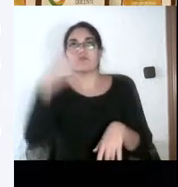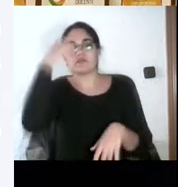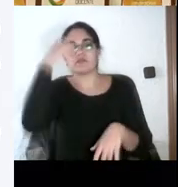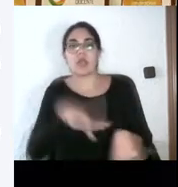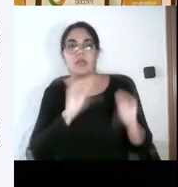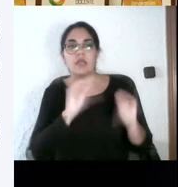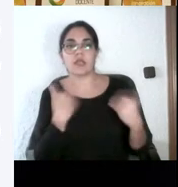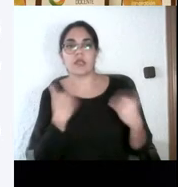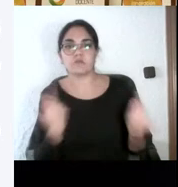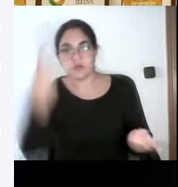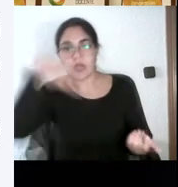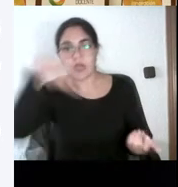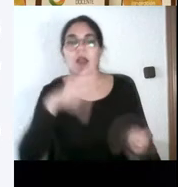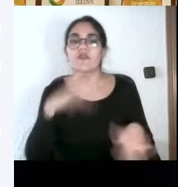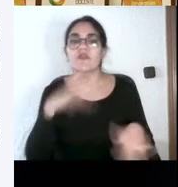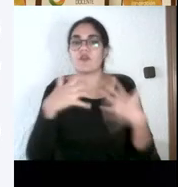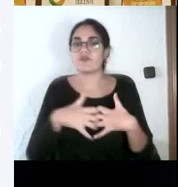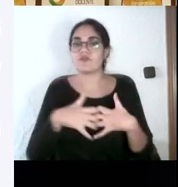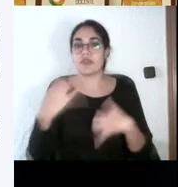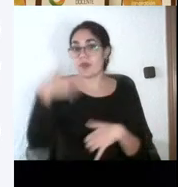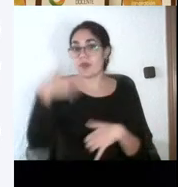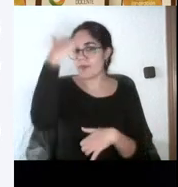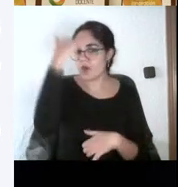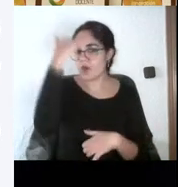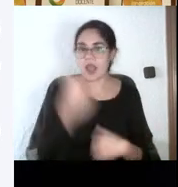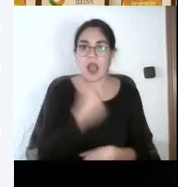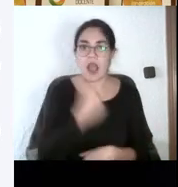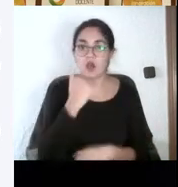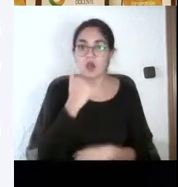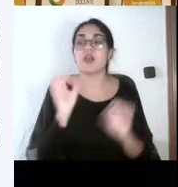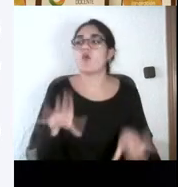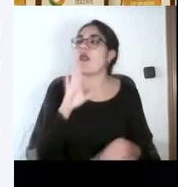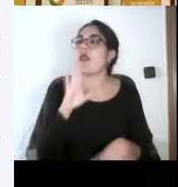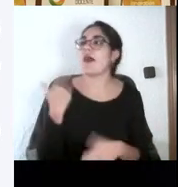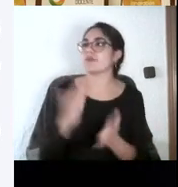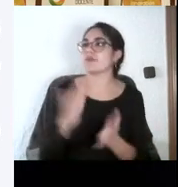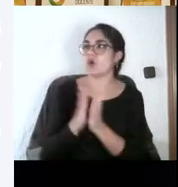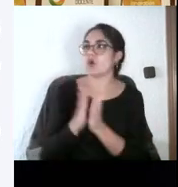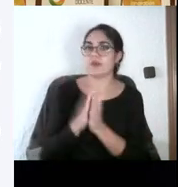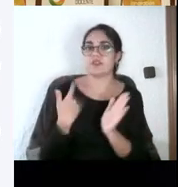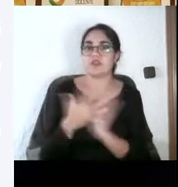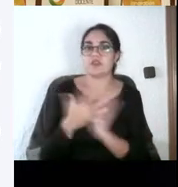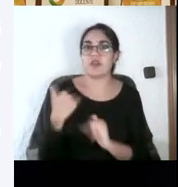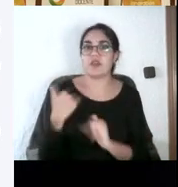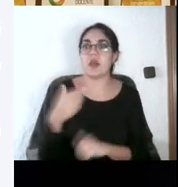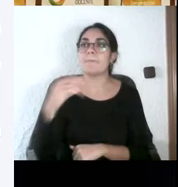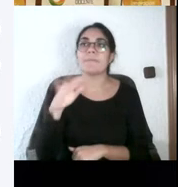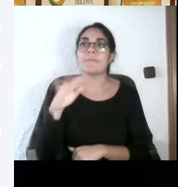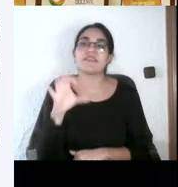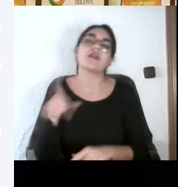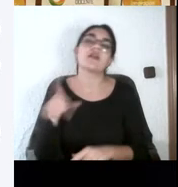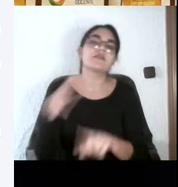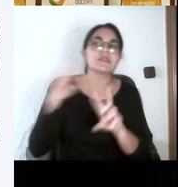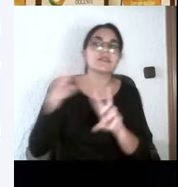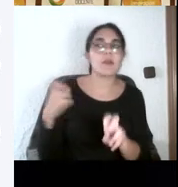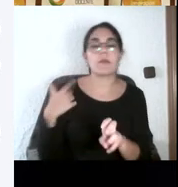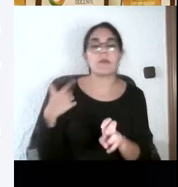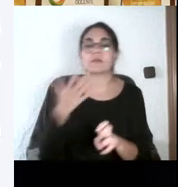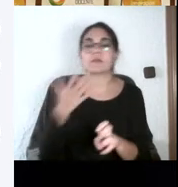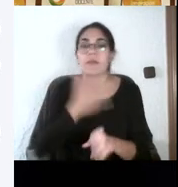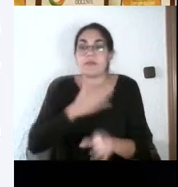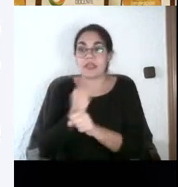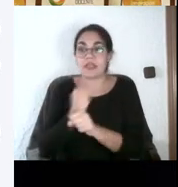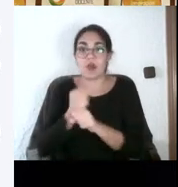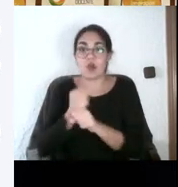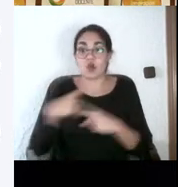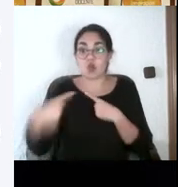que dirías que tienes cierta capacidad de memoria. Otra cosa es para otras, por ejemplo, lo que dices tú. Pues es que me da igual no saber eso. ¿Por qué? Porque en momento dado lo busco y para mi trabajo cotidiano,